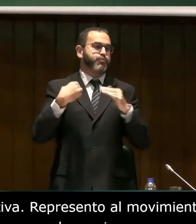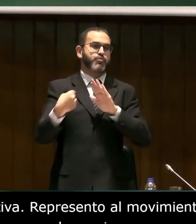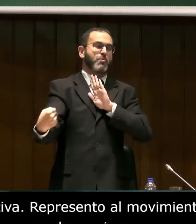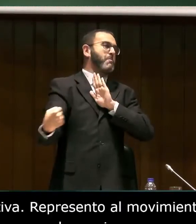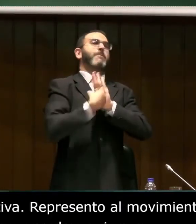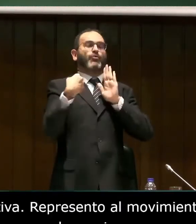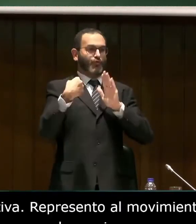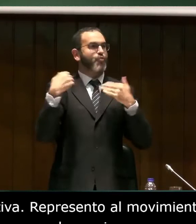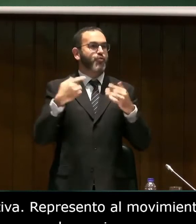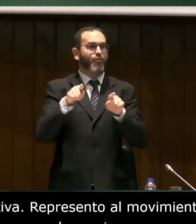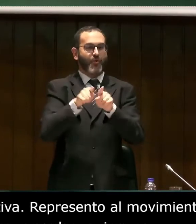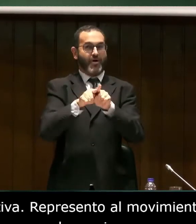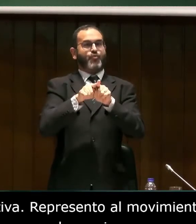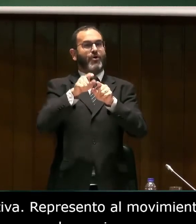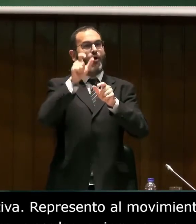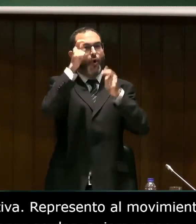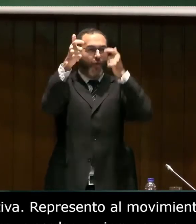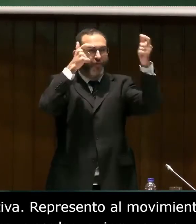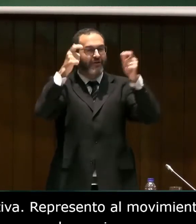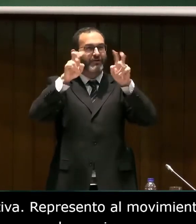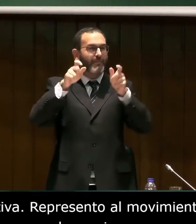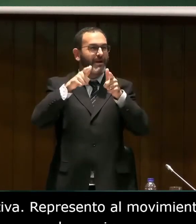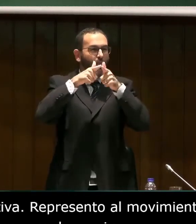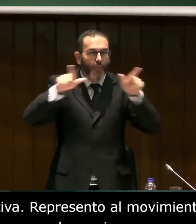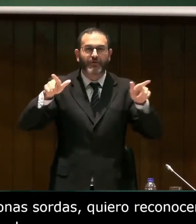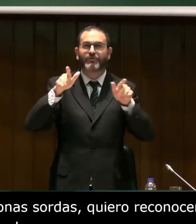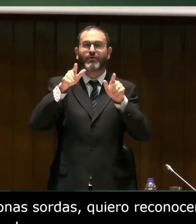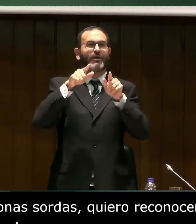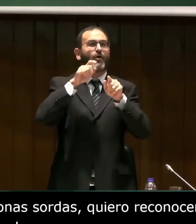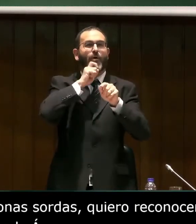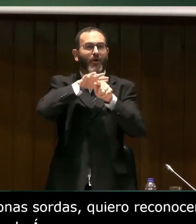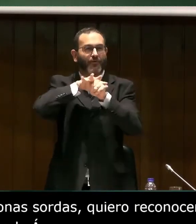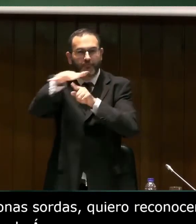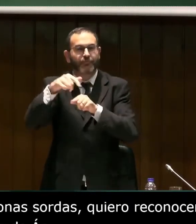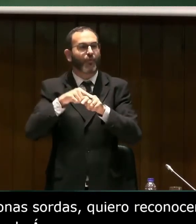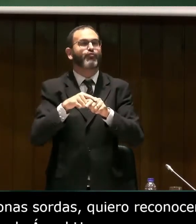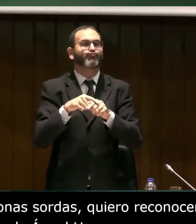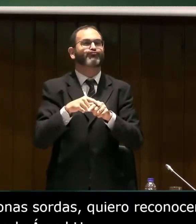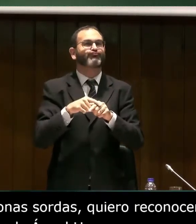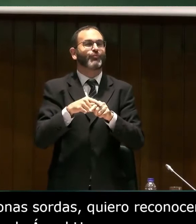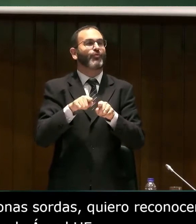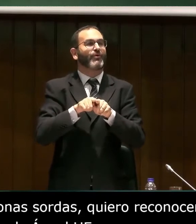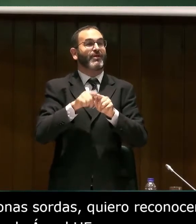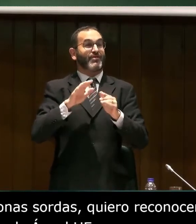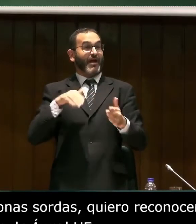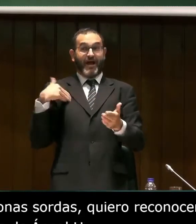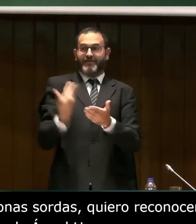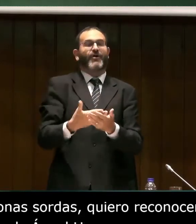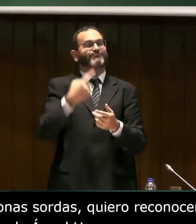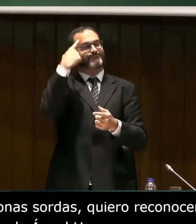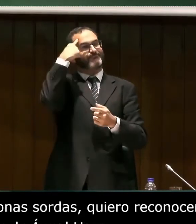el contenido, pero sí hablaba de las lenguas fraternales y fue un tremendo impacto poder verle y